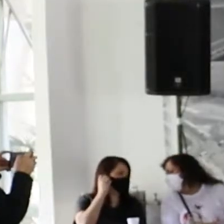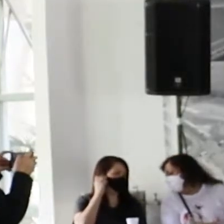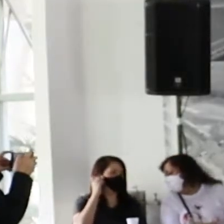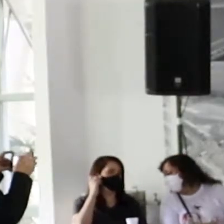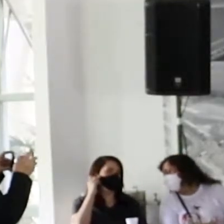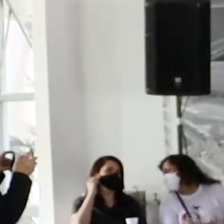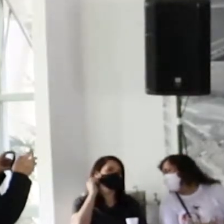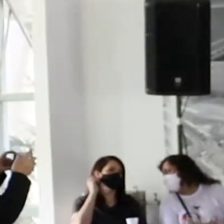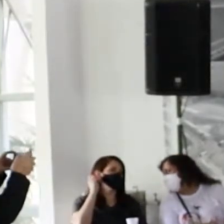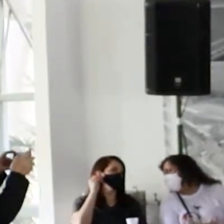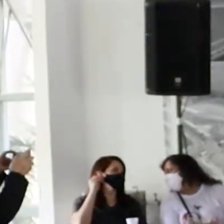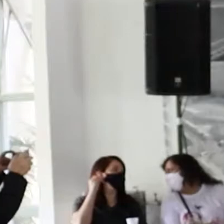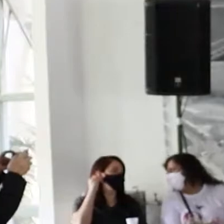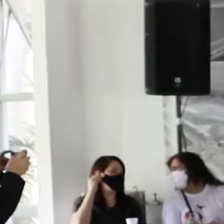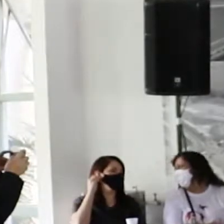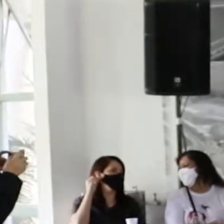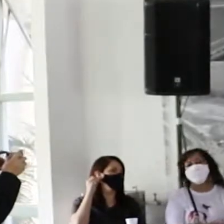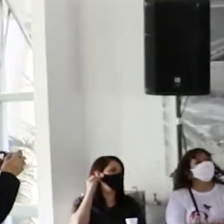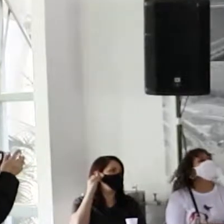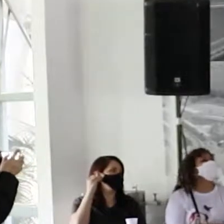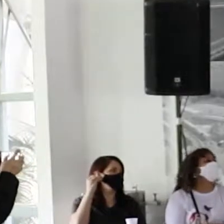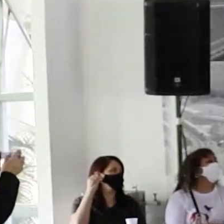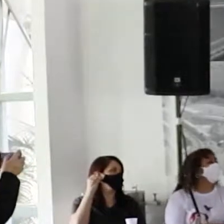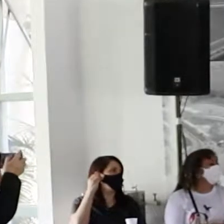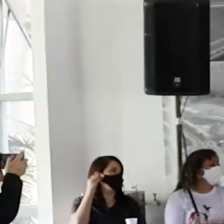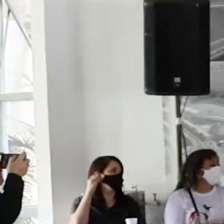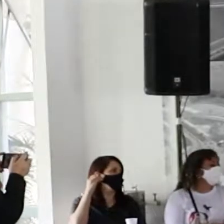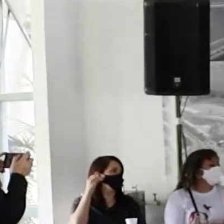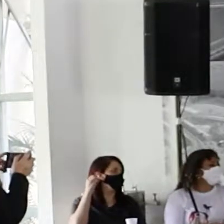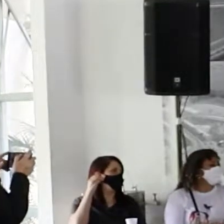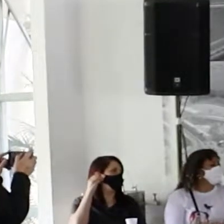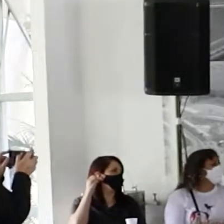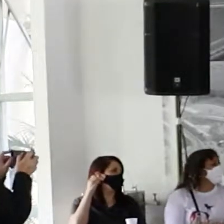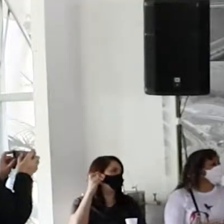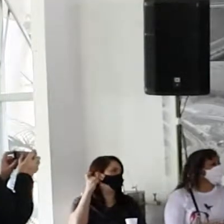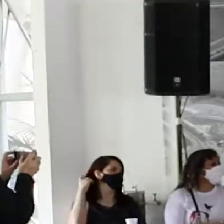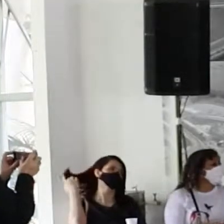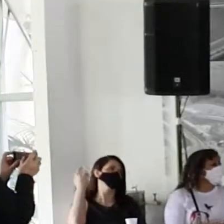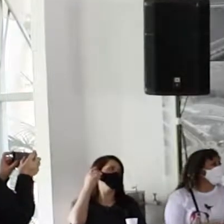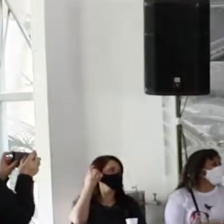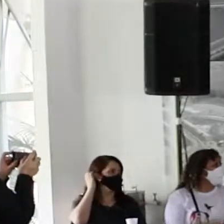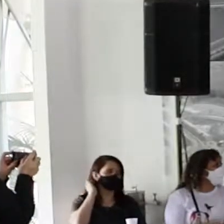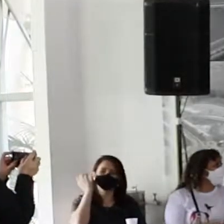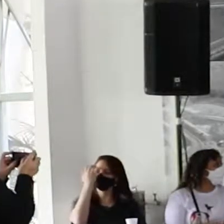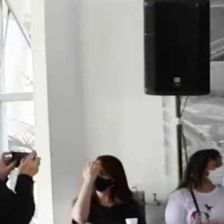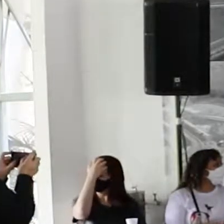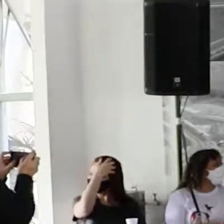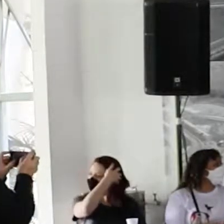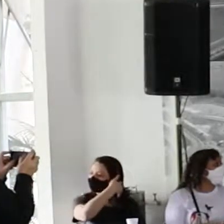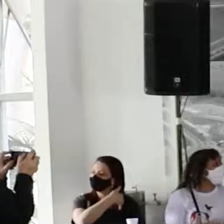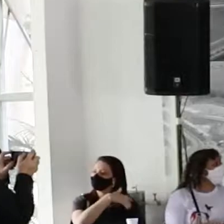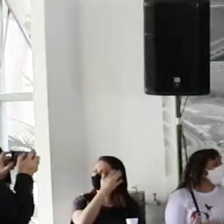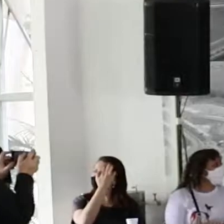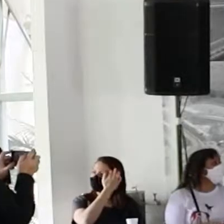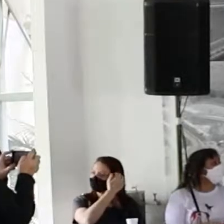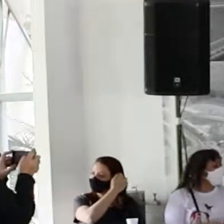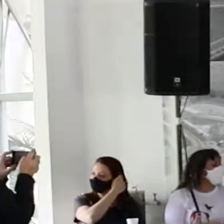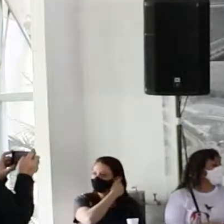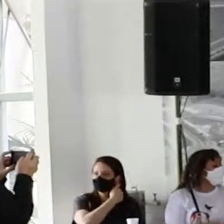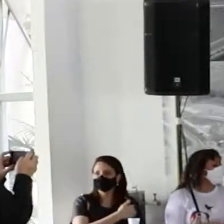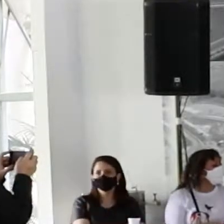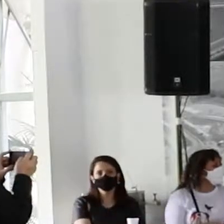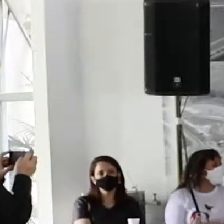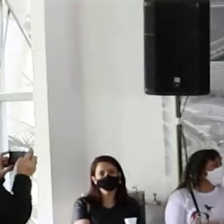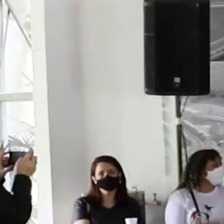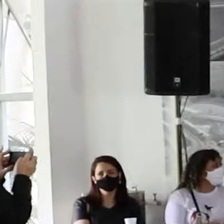isso ficou mais um ano para registrar no cartório o projeto Aí terminou com vendo aí entra o outro governo